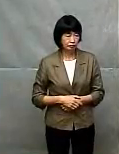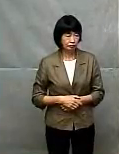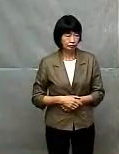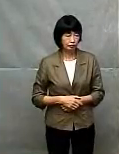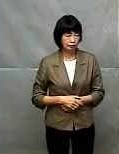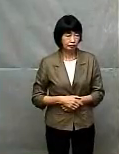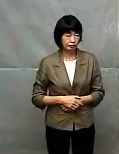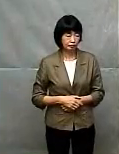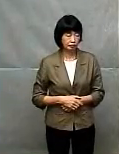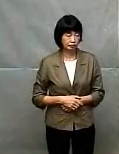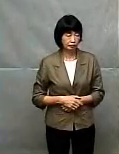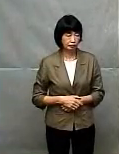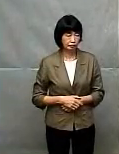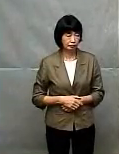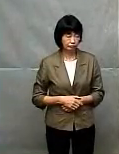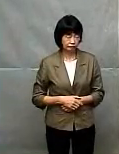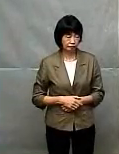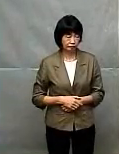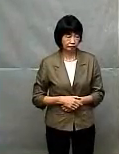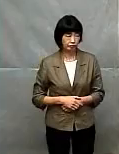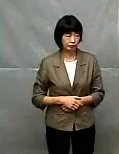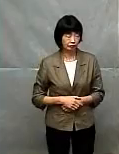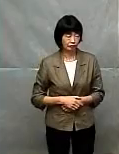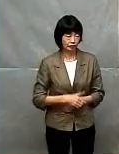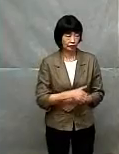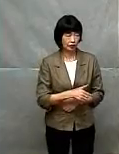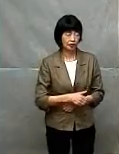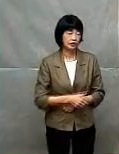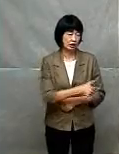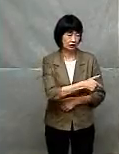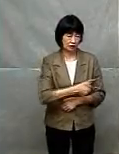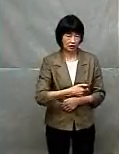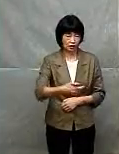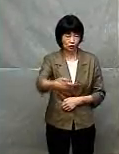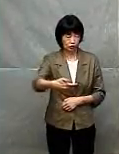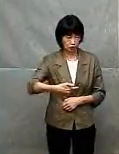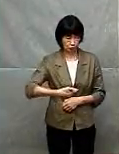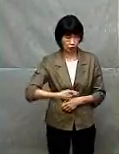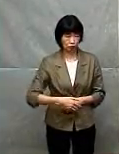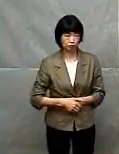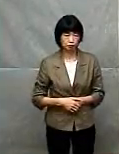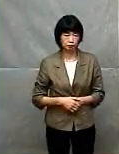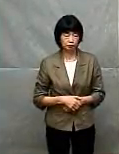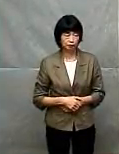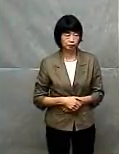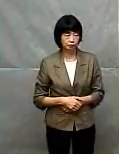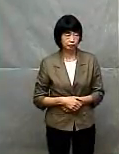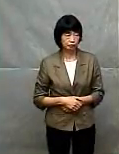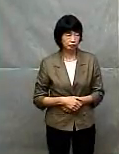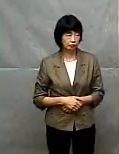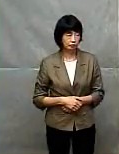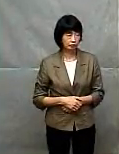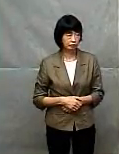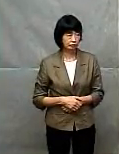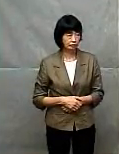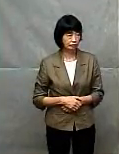それでは、記者の皆様からご質問をお受けいたします。日経さん、どうぞ。